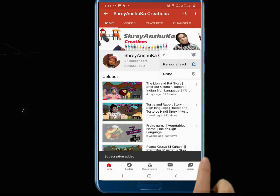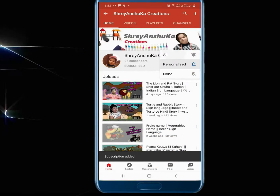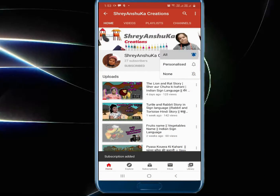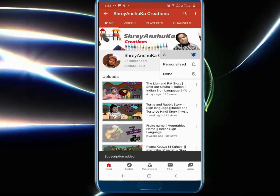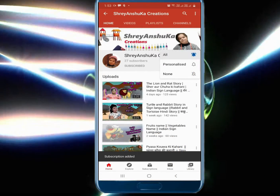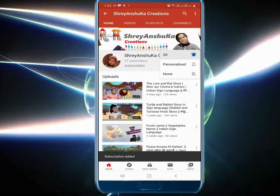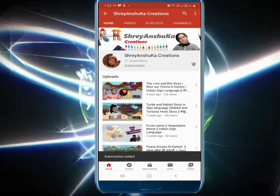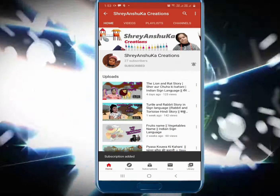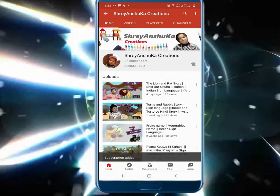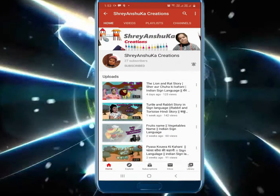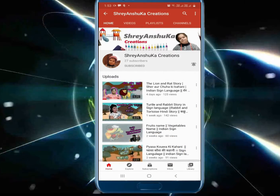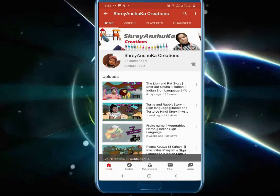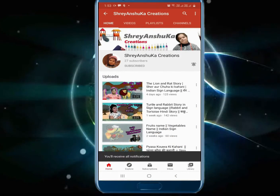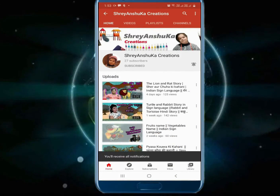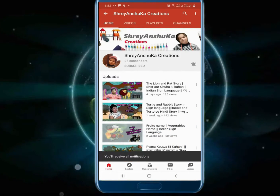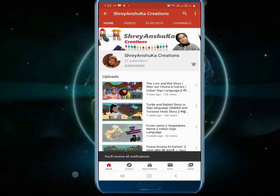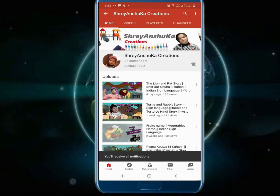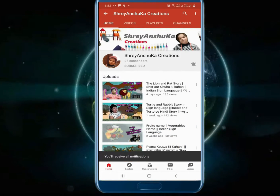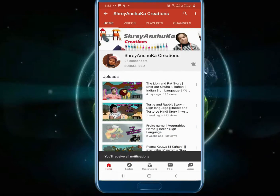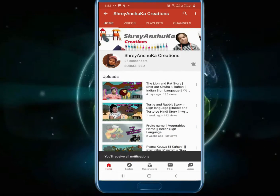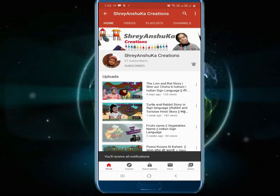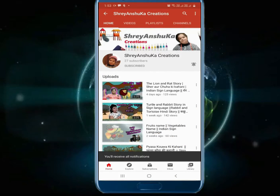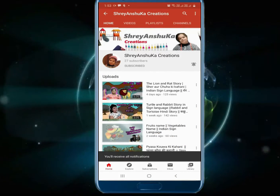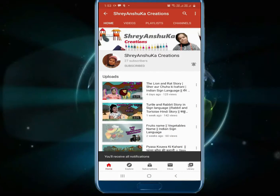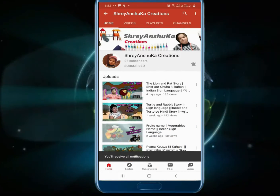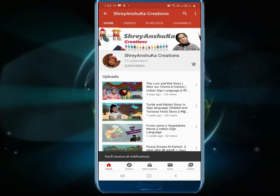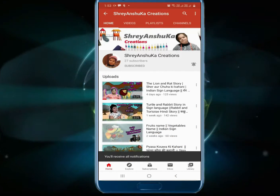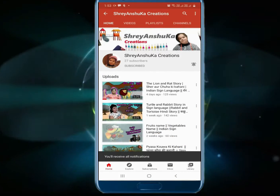की सारी अपडेट्स मिलते रहे। थैंक यू। और चलते हैं श्रेया के।